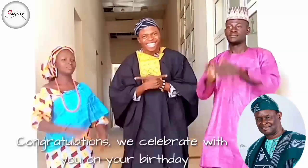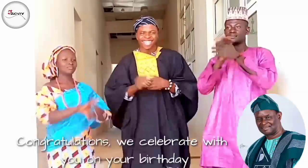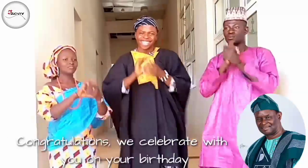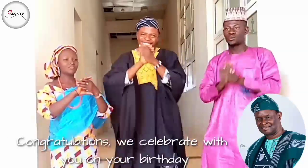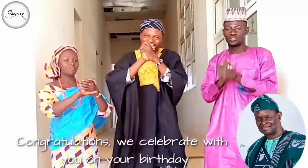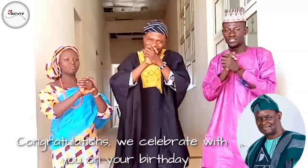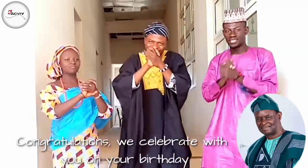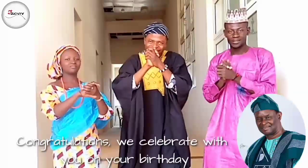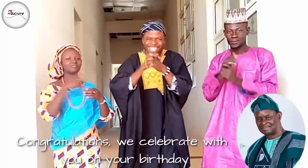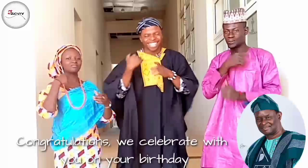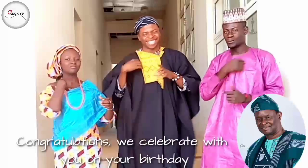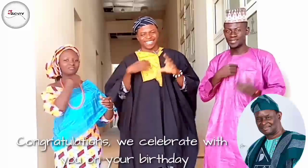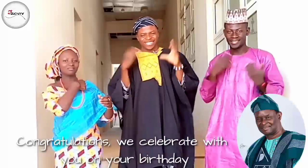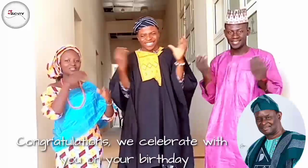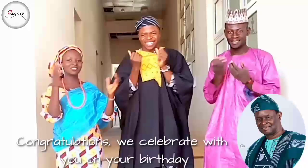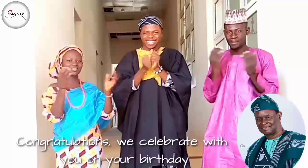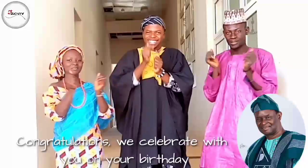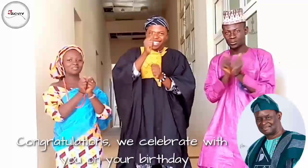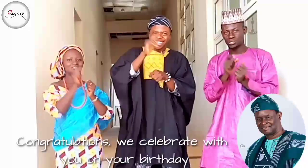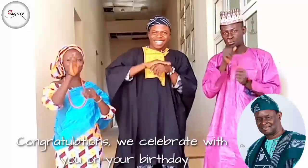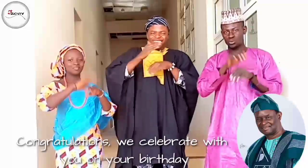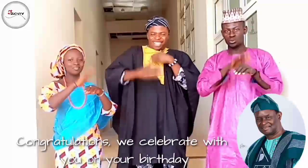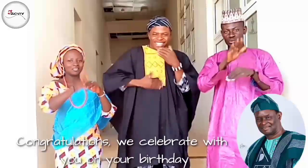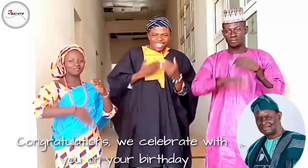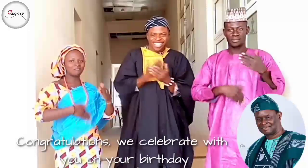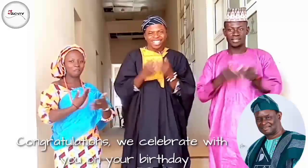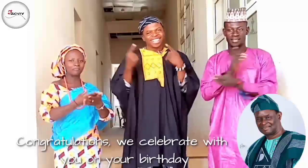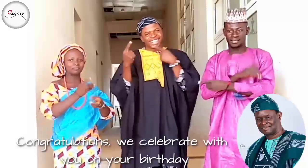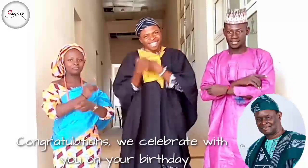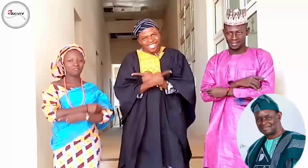পারিকা আকোডিরে আবলো জাই ভিয়ে